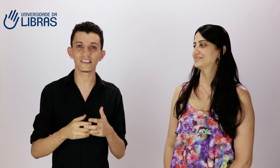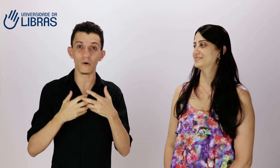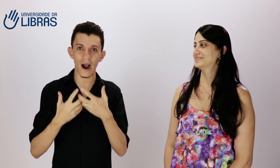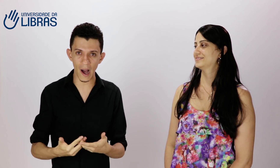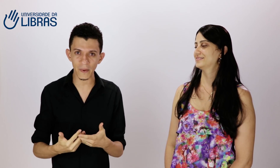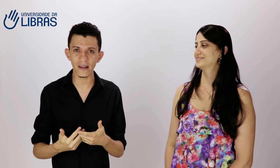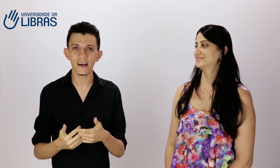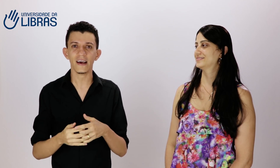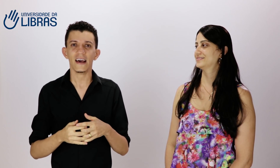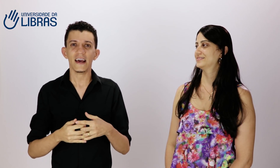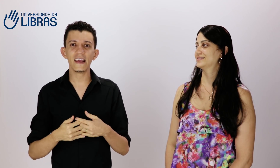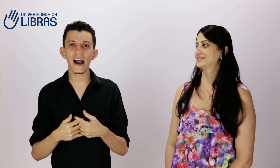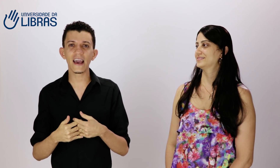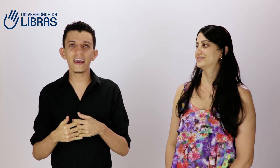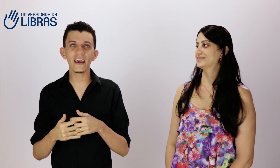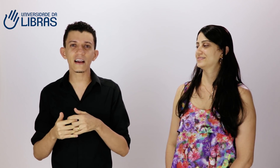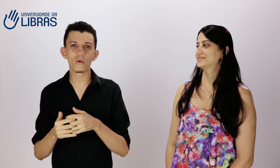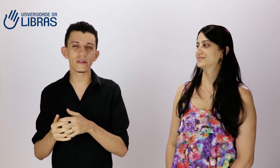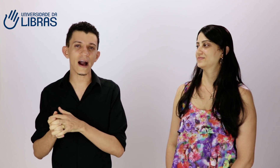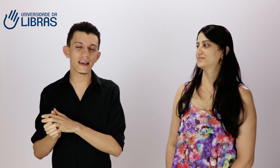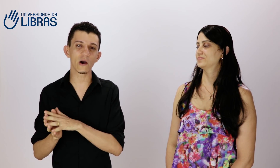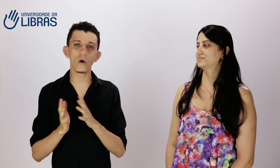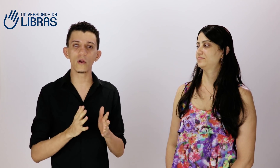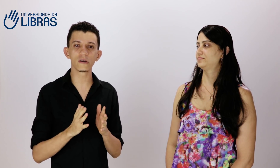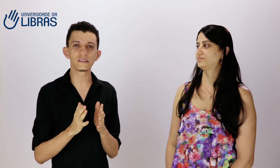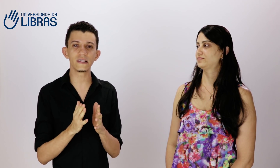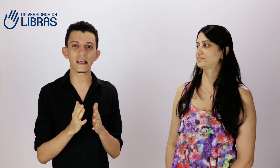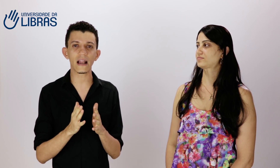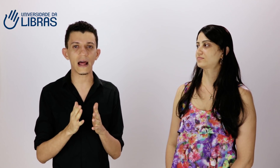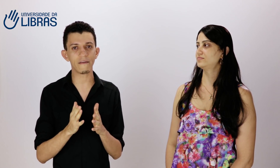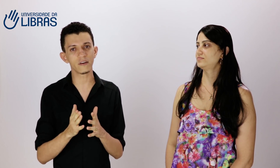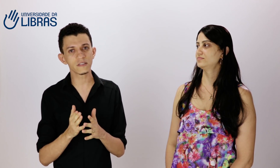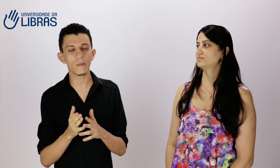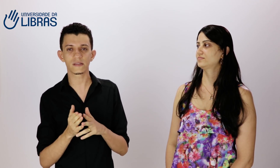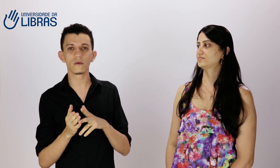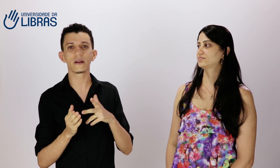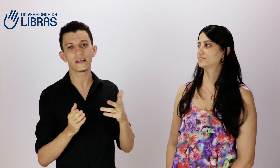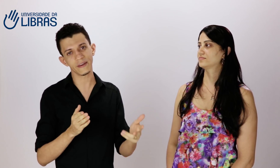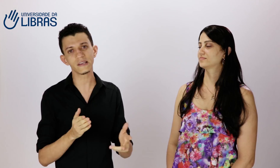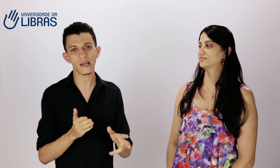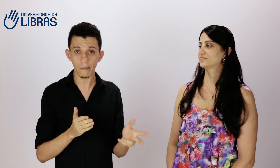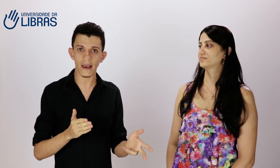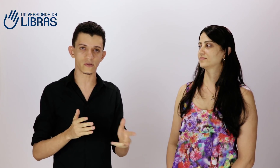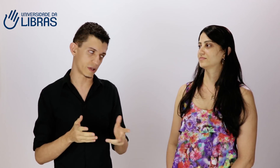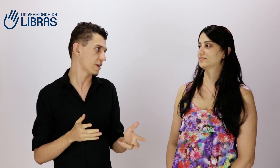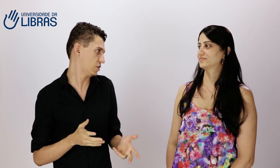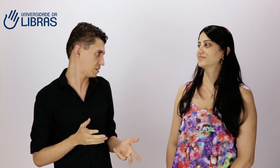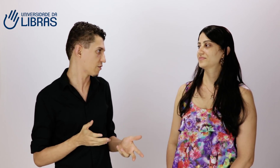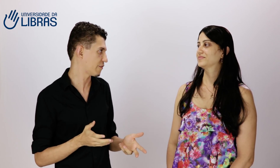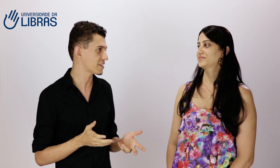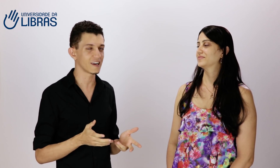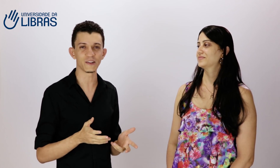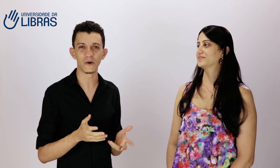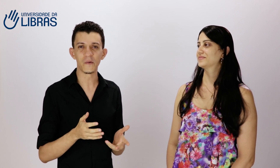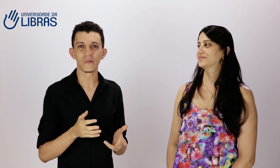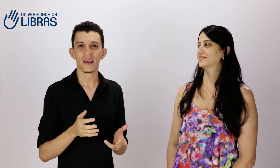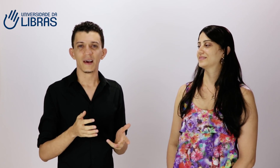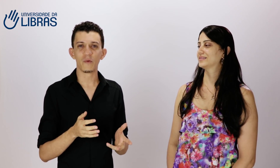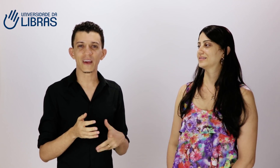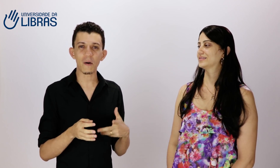sinalização rápida e aí quando a Raquel olhou assim, ela falou assim, não, mas a Luana deveria saber isso aqui que a gente está conversando, porque é uma